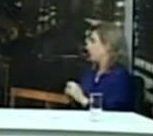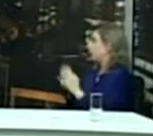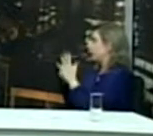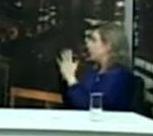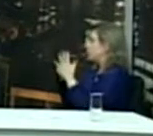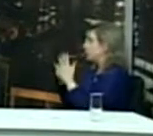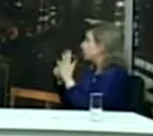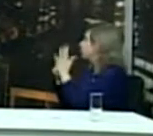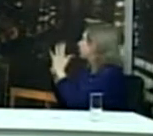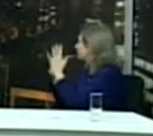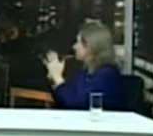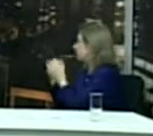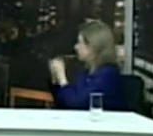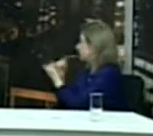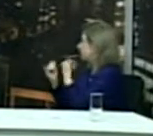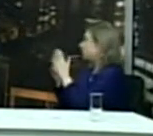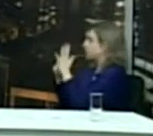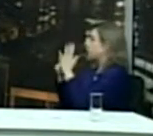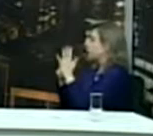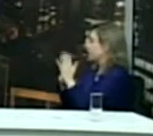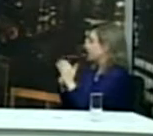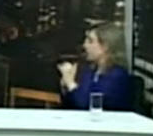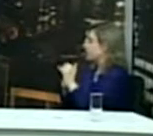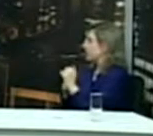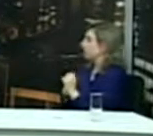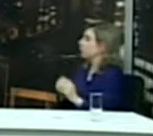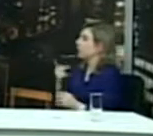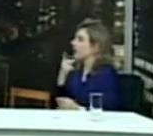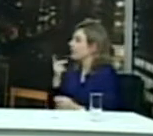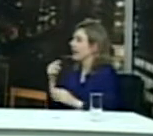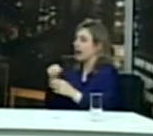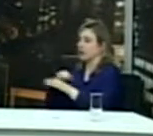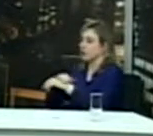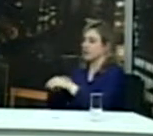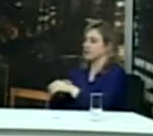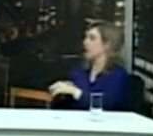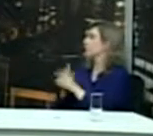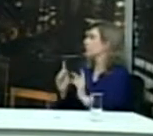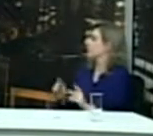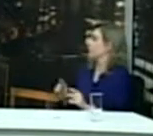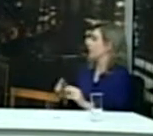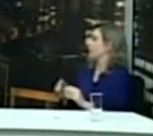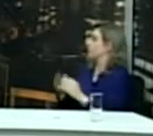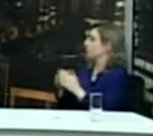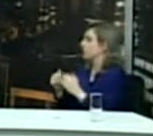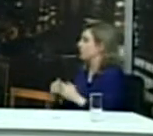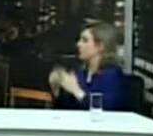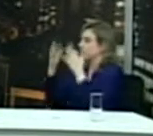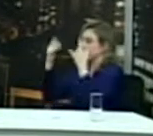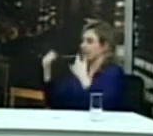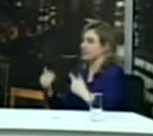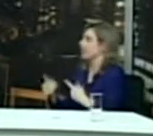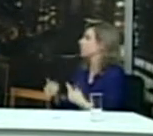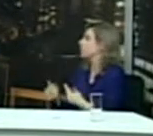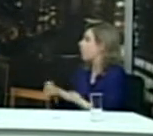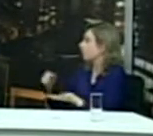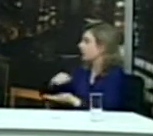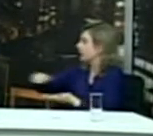vai num banco, por exemplo, e tu vai falar, conversar com o teu gerente pedindo explicação de conta